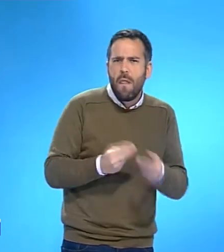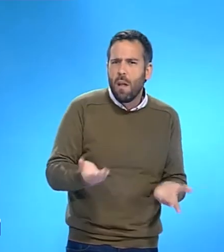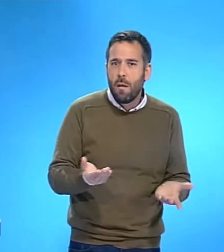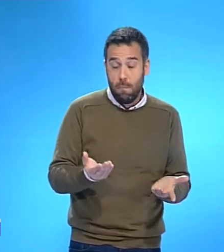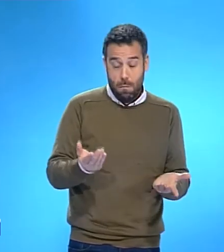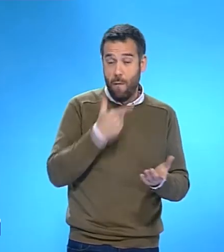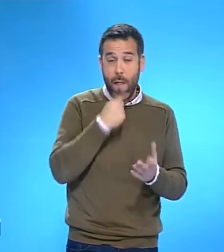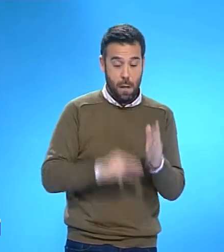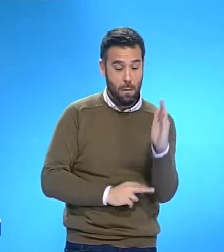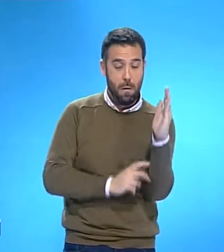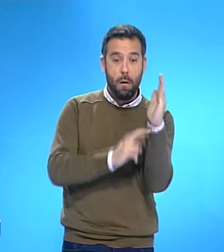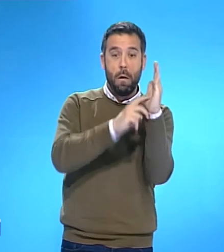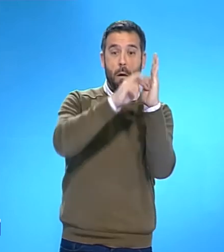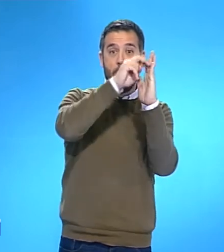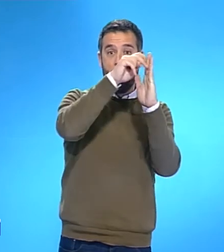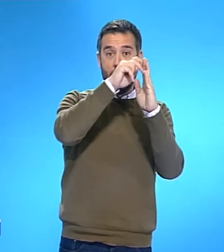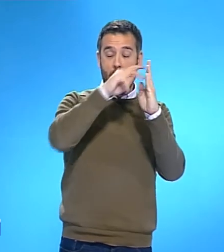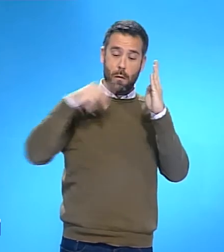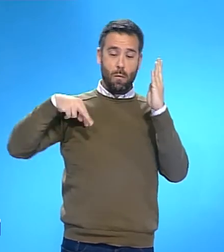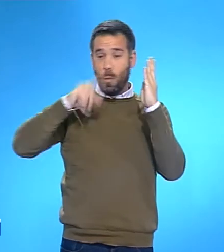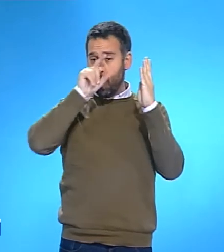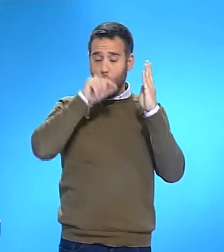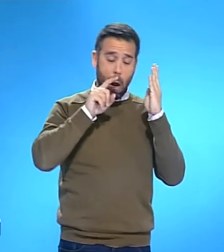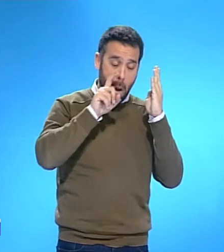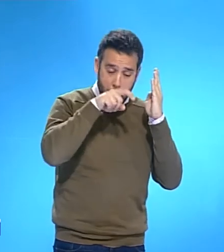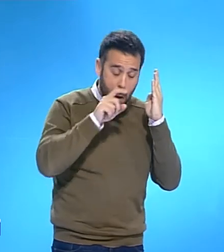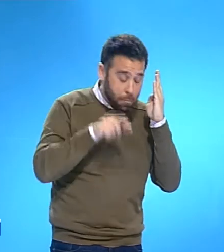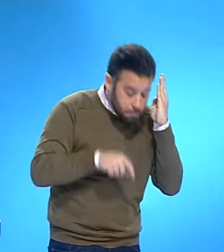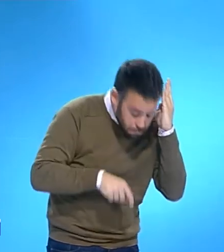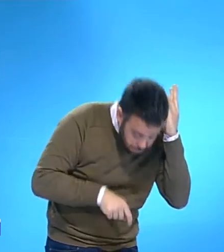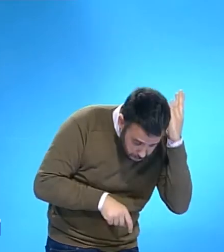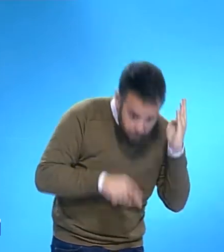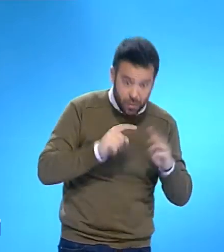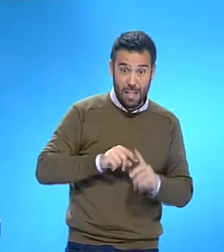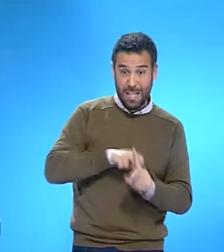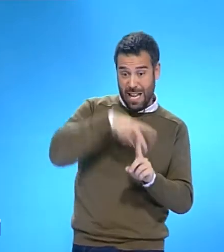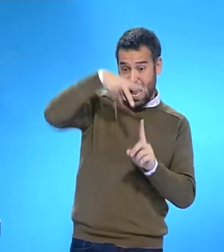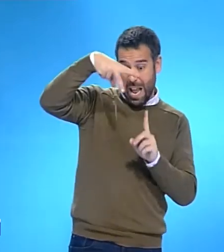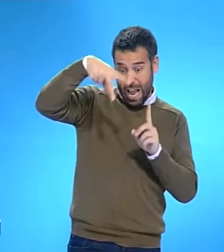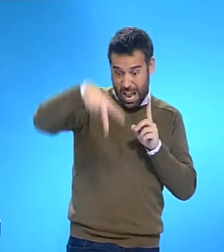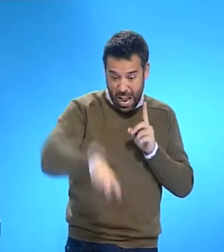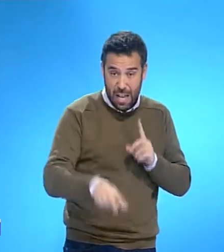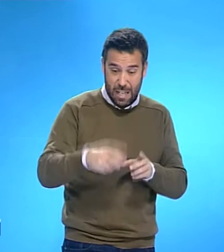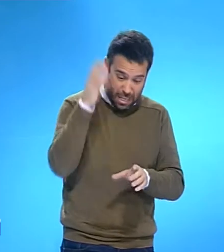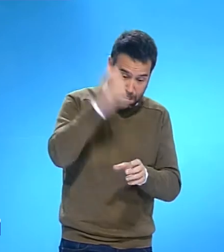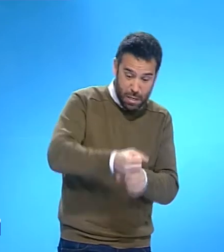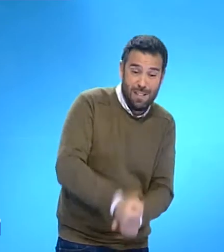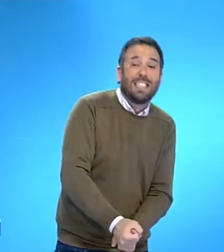para vencerla? Subid a un árbol y cuando Caraba se agache, saltáis sobre